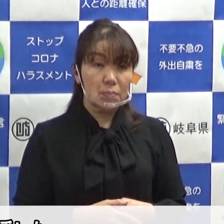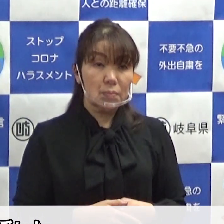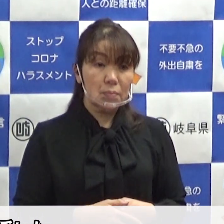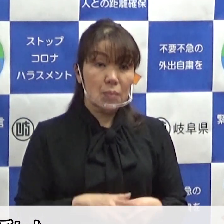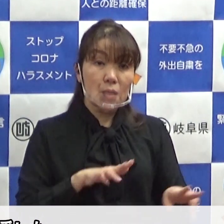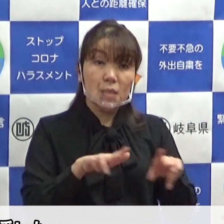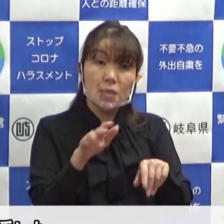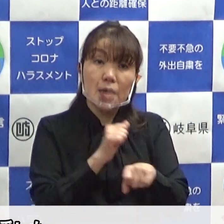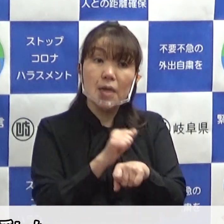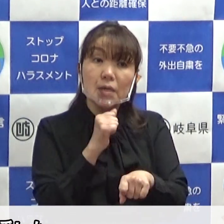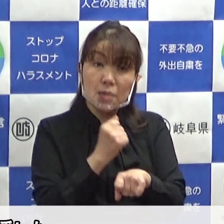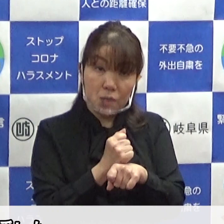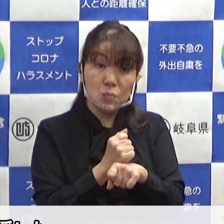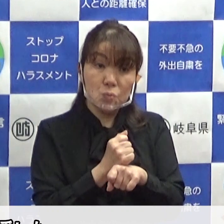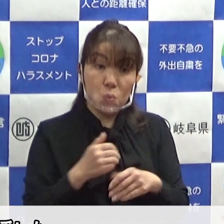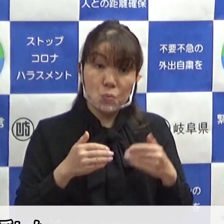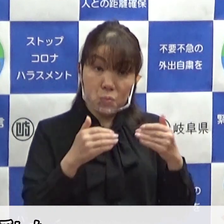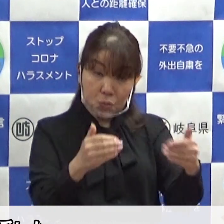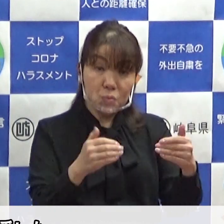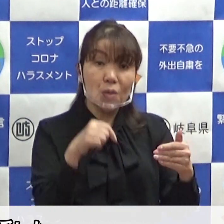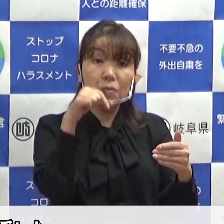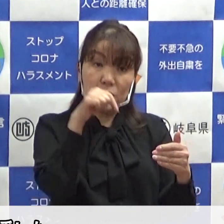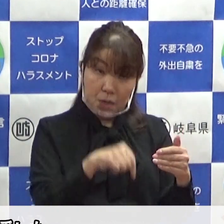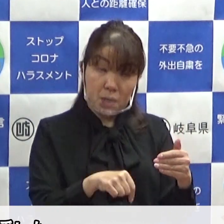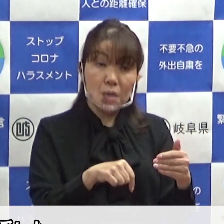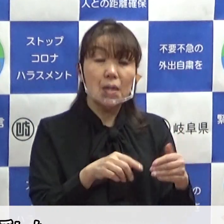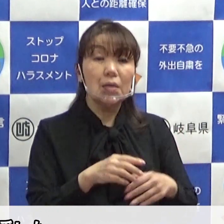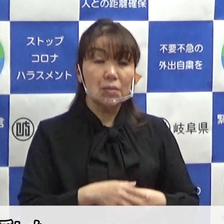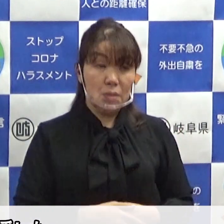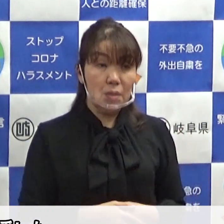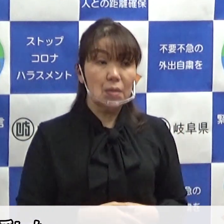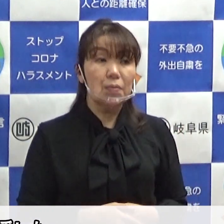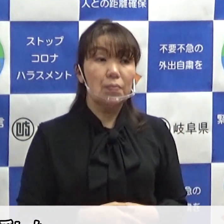政策をこう進めていくという上で、